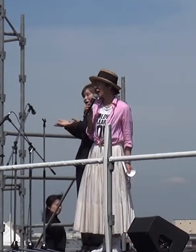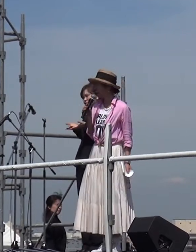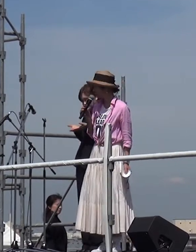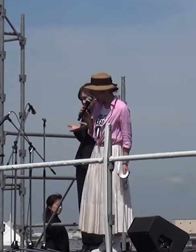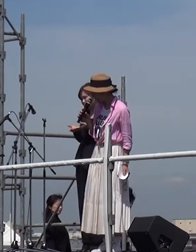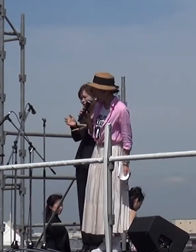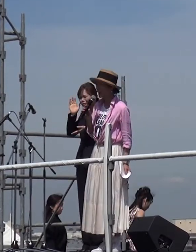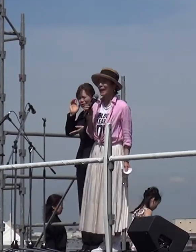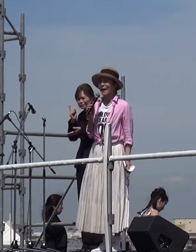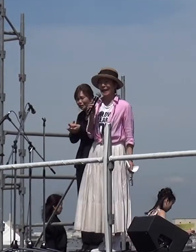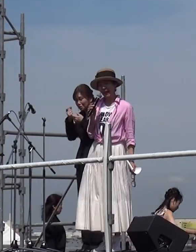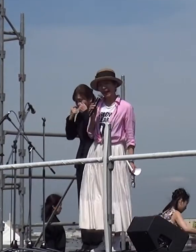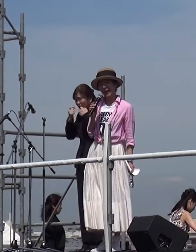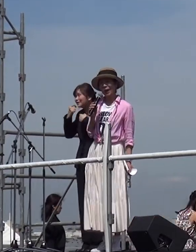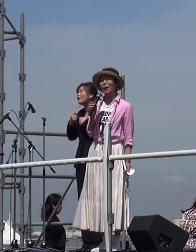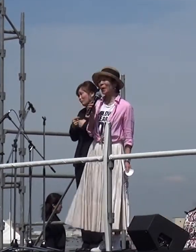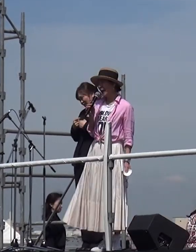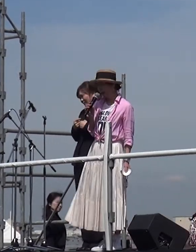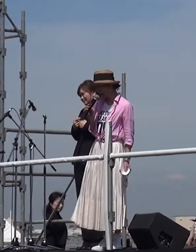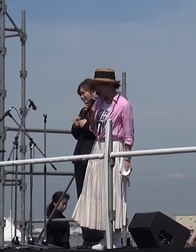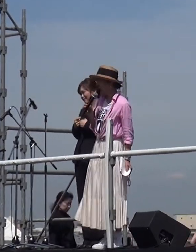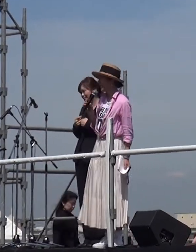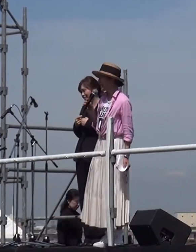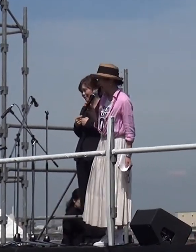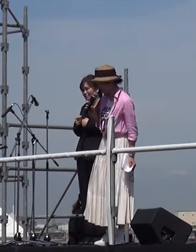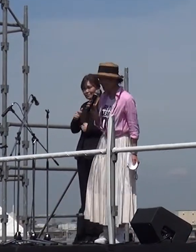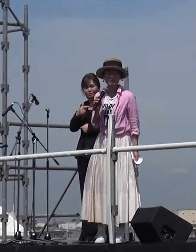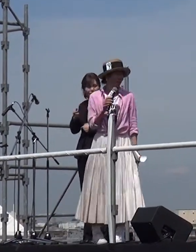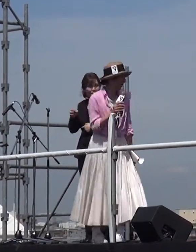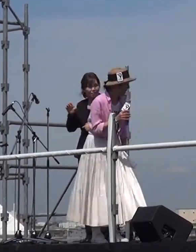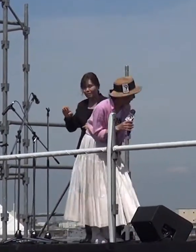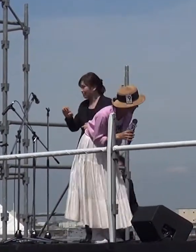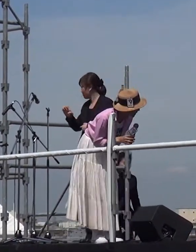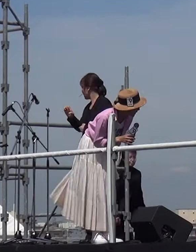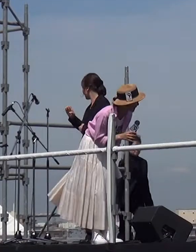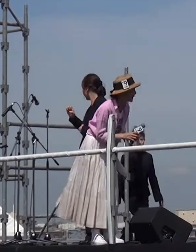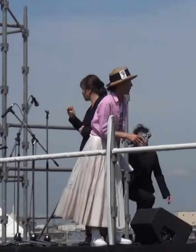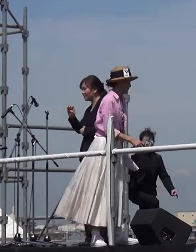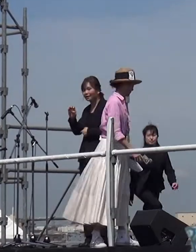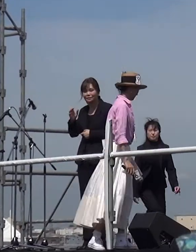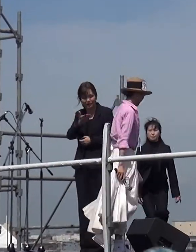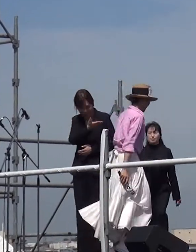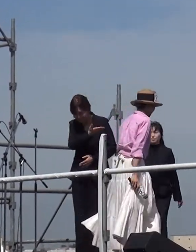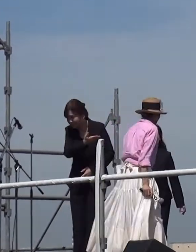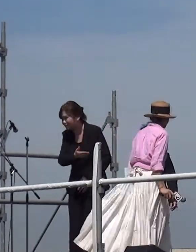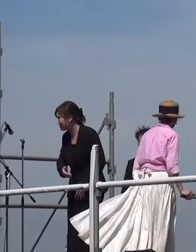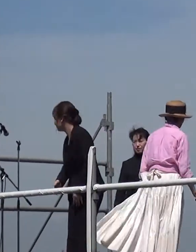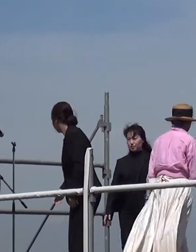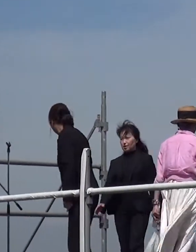で涙がこぼれます。大江健三郎さんです。お願いします。